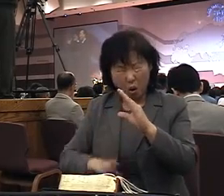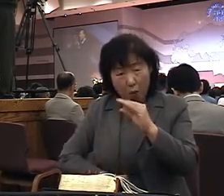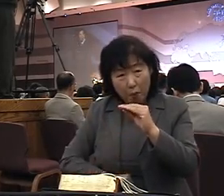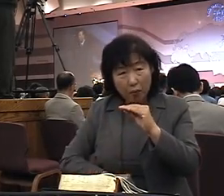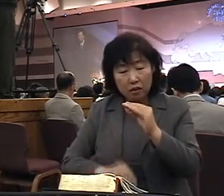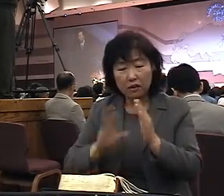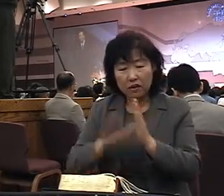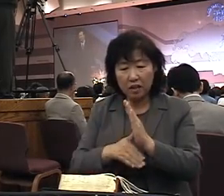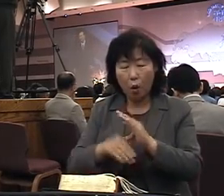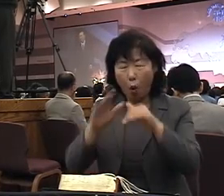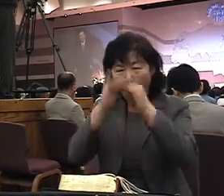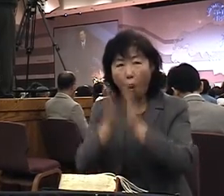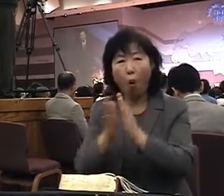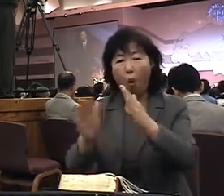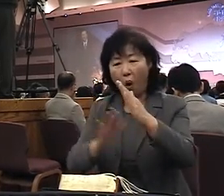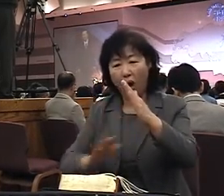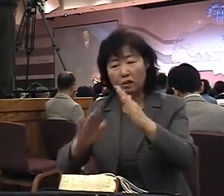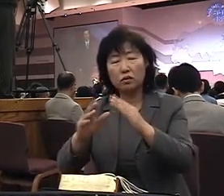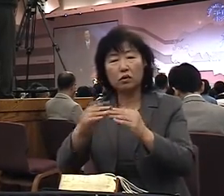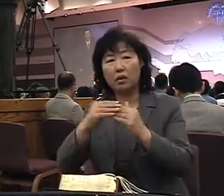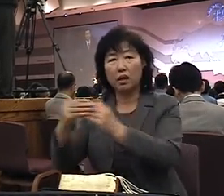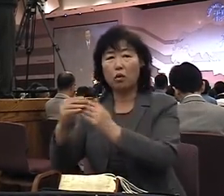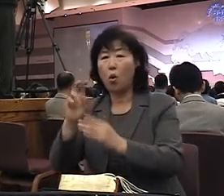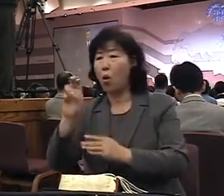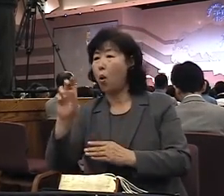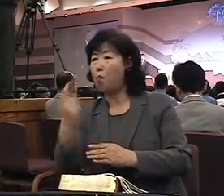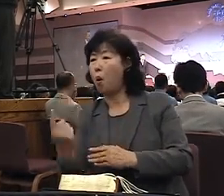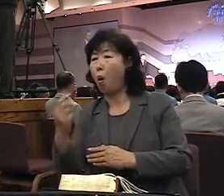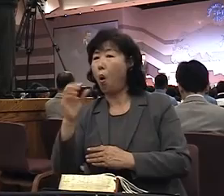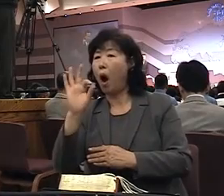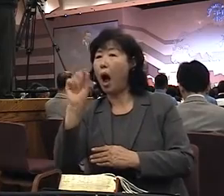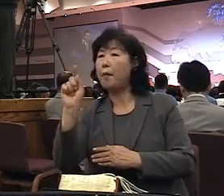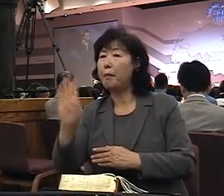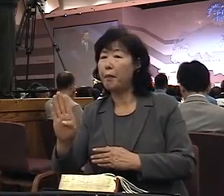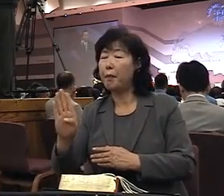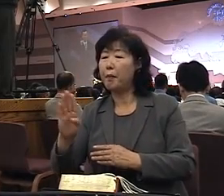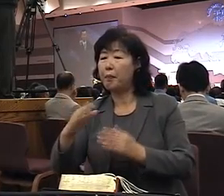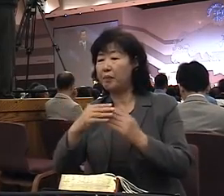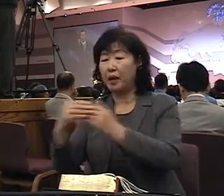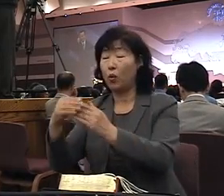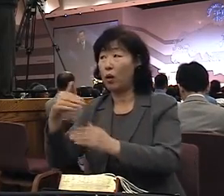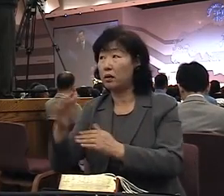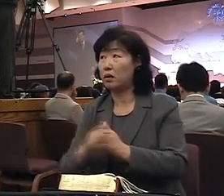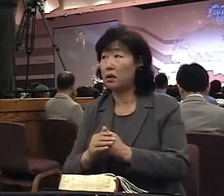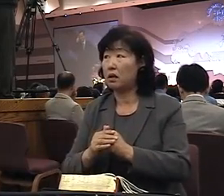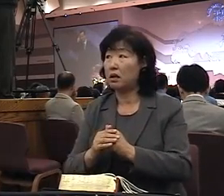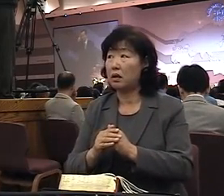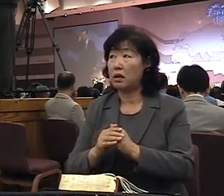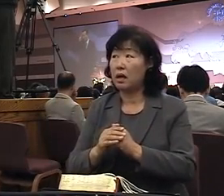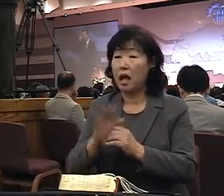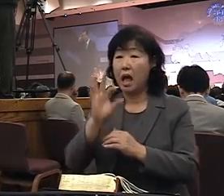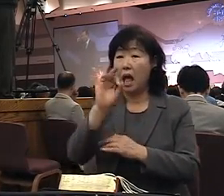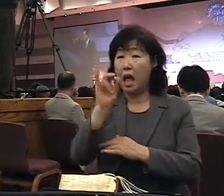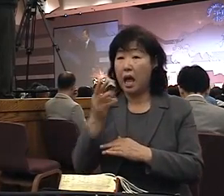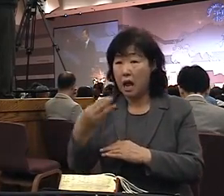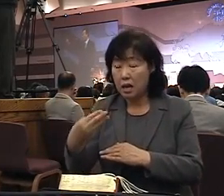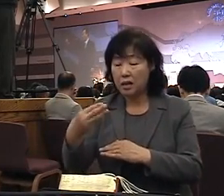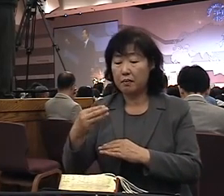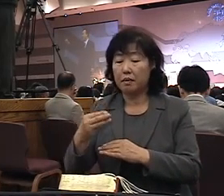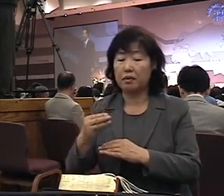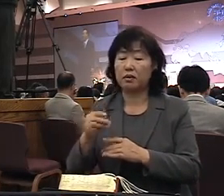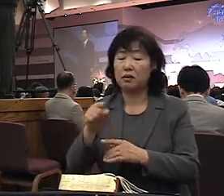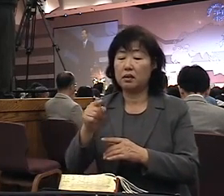모압 땅으로 가면서 생긴 이야기입니다. 엘리멜렉이 그때의 유다처럼 일시적인 그